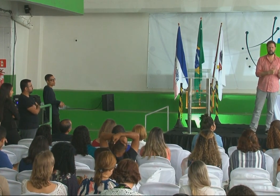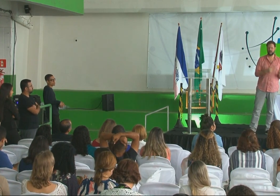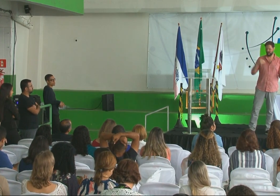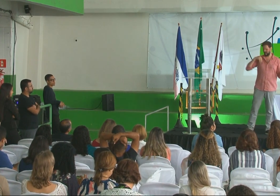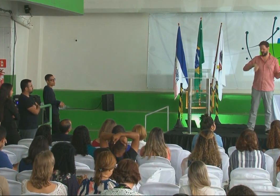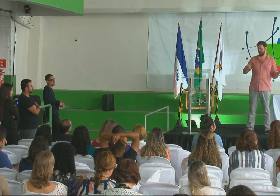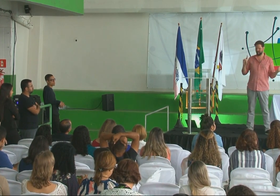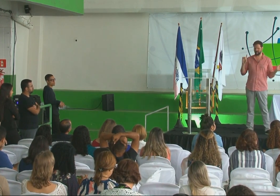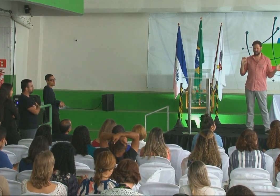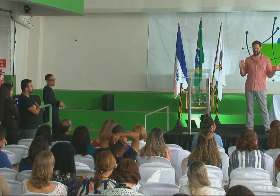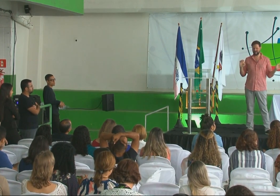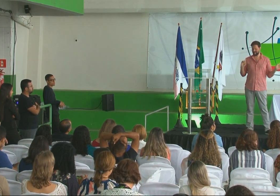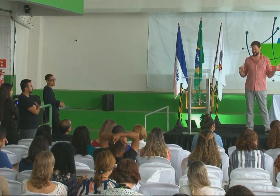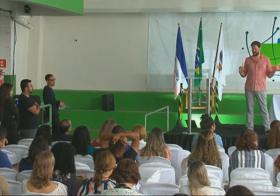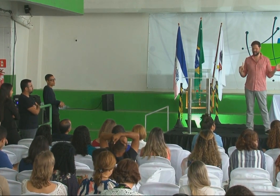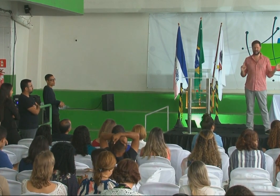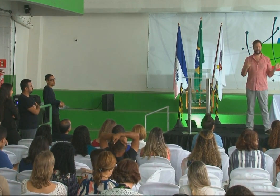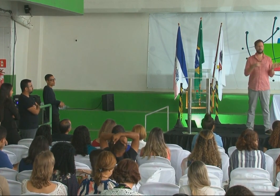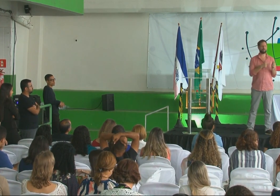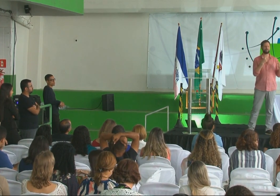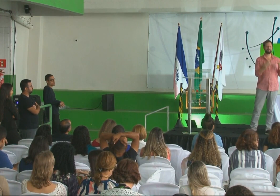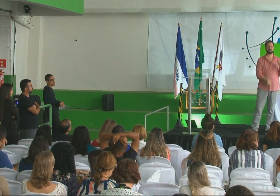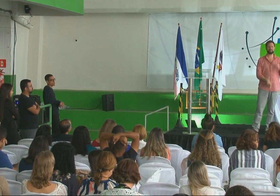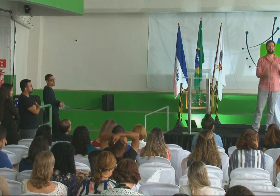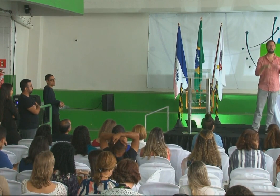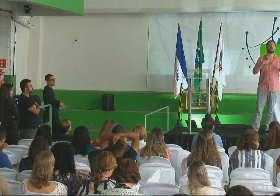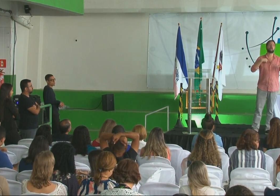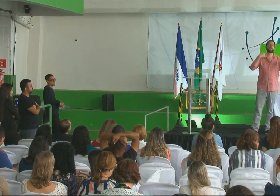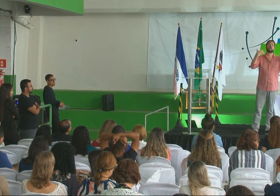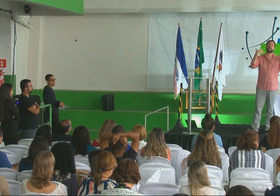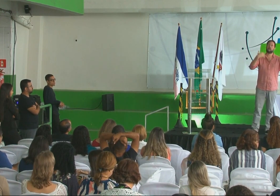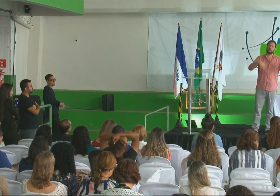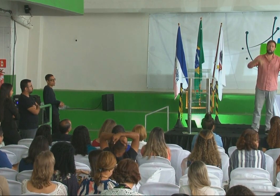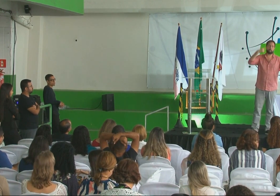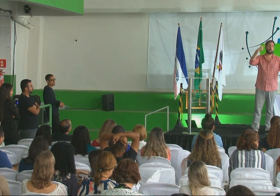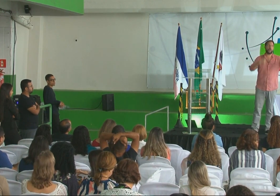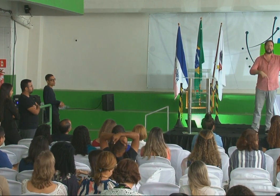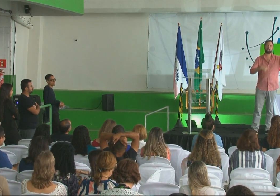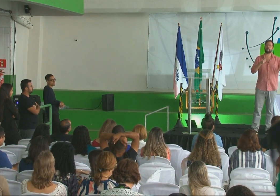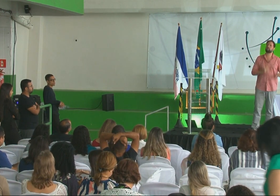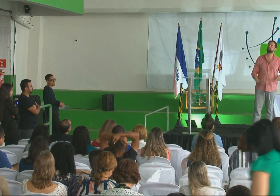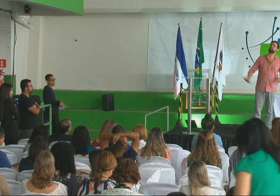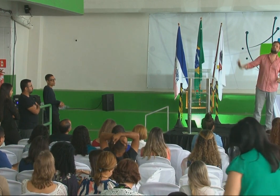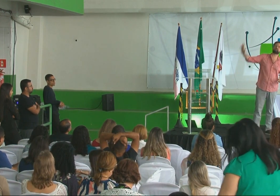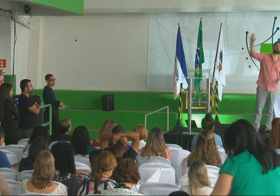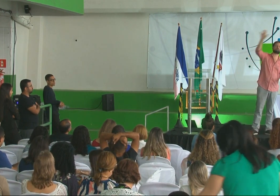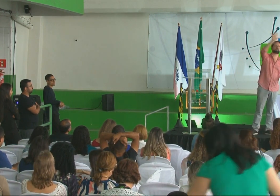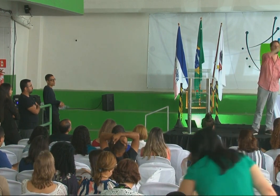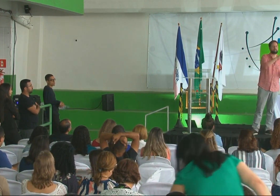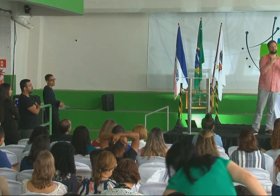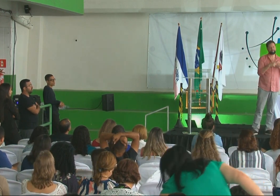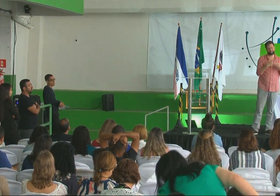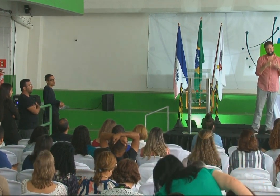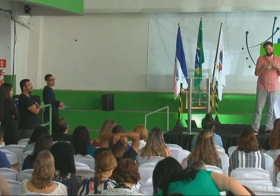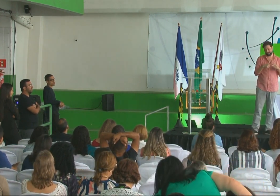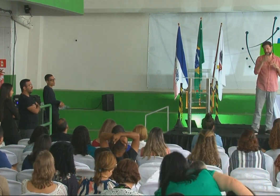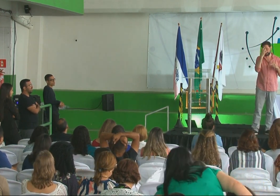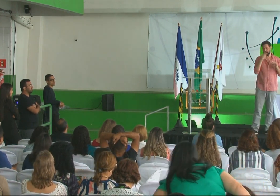E aí, o conhecimento, eu recebo nível D, e eu estou com um amigo de nível superior? Isso é, é uma polêmica,